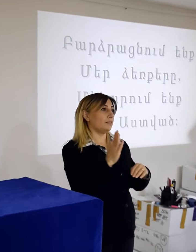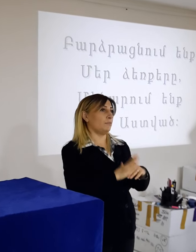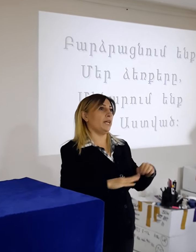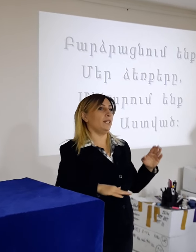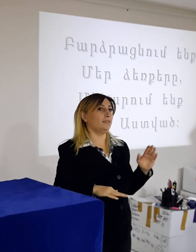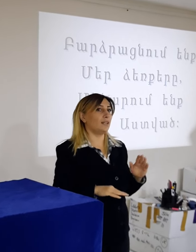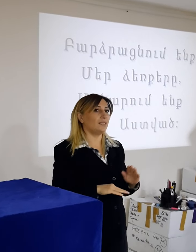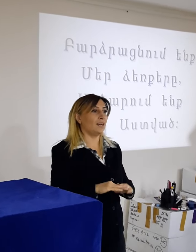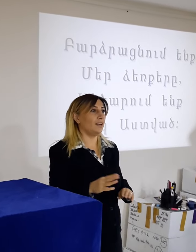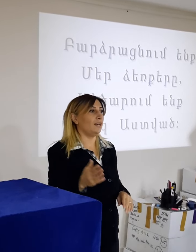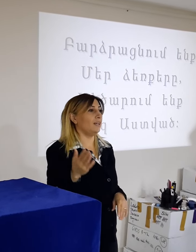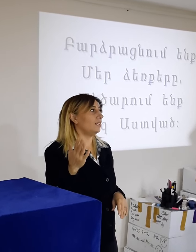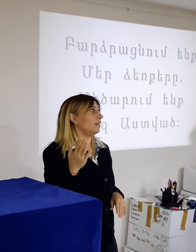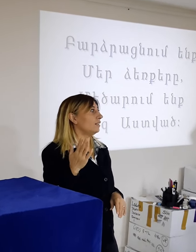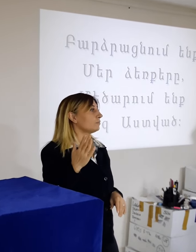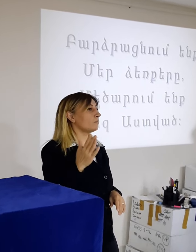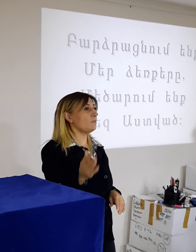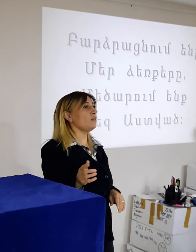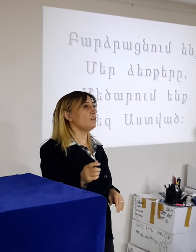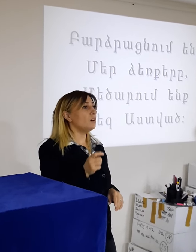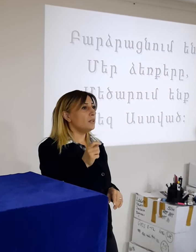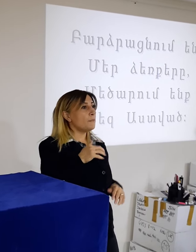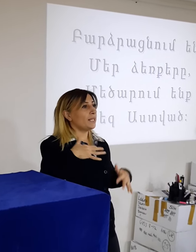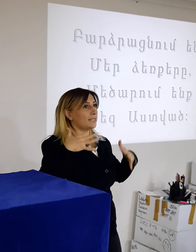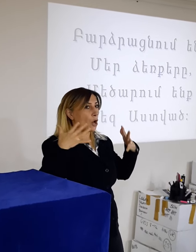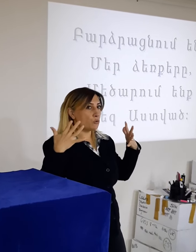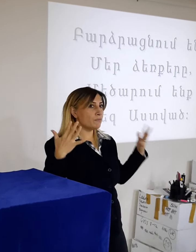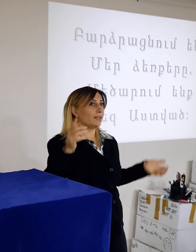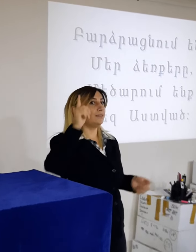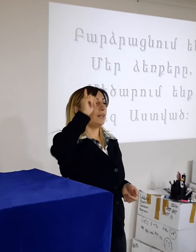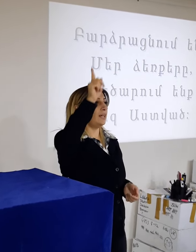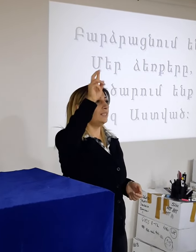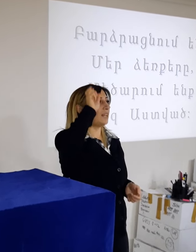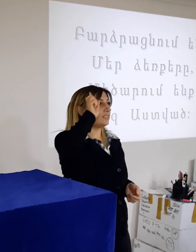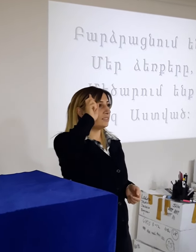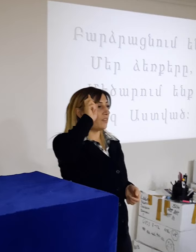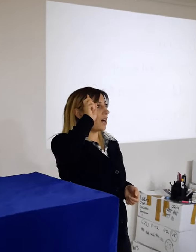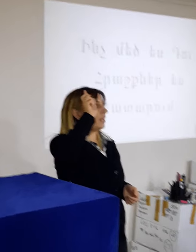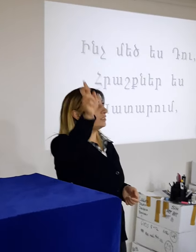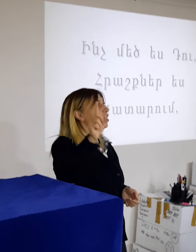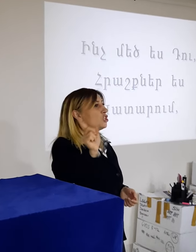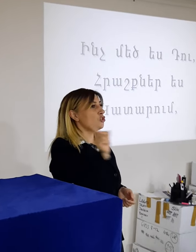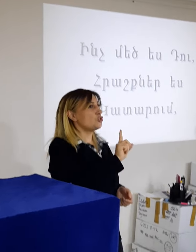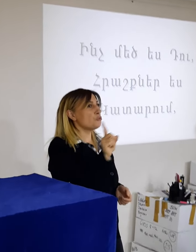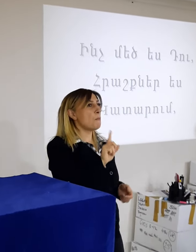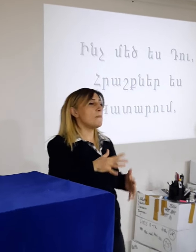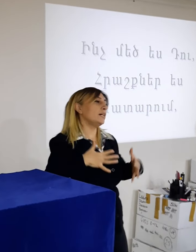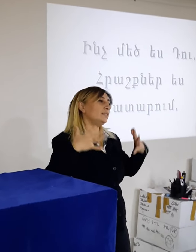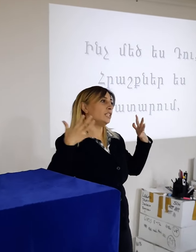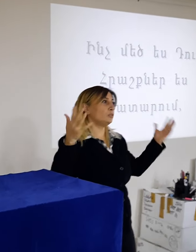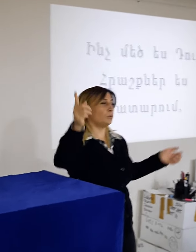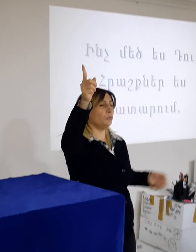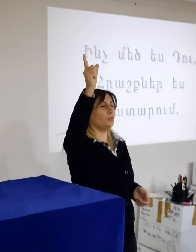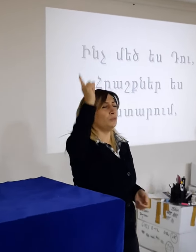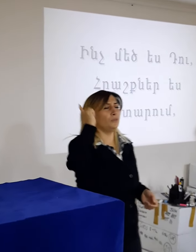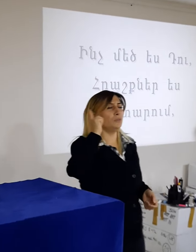արձրացնում ենք մեր ձեռքերը, մեծանում ենք Տեր Աստված, Ինչ մեծ